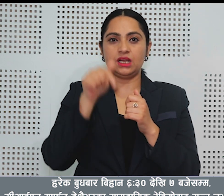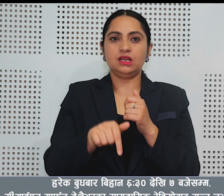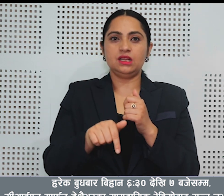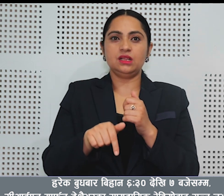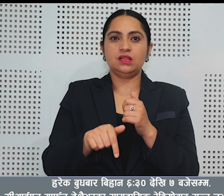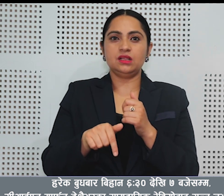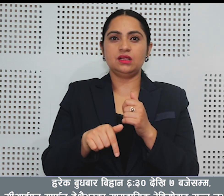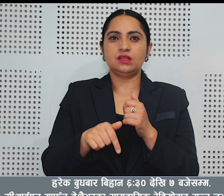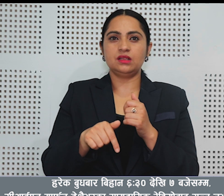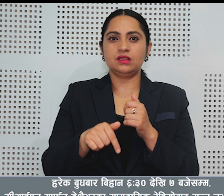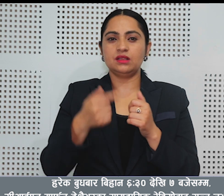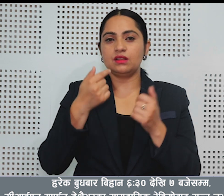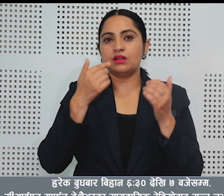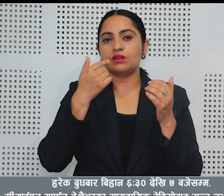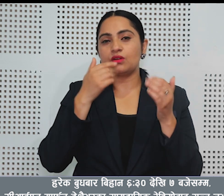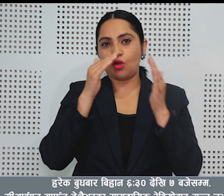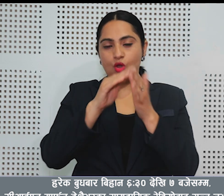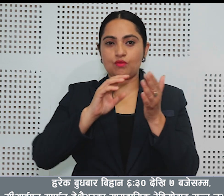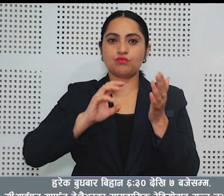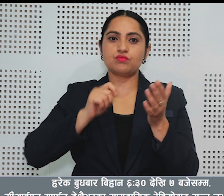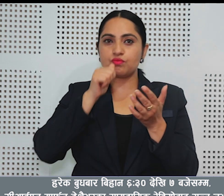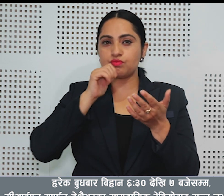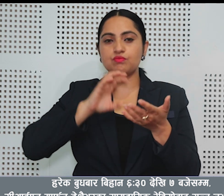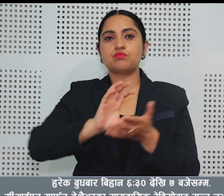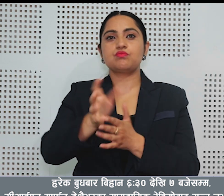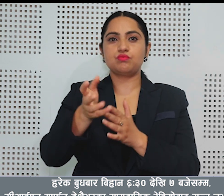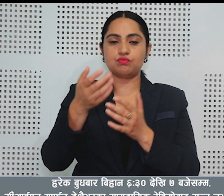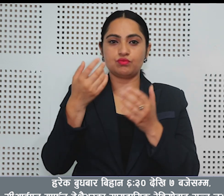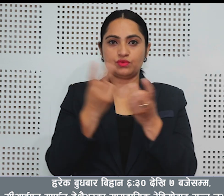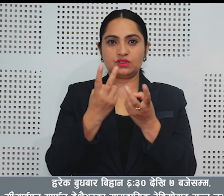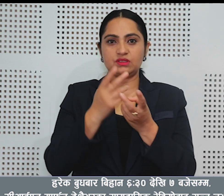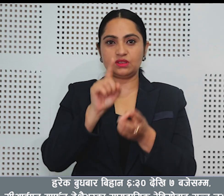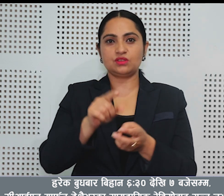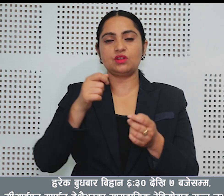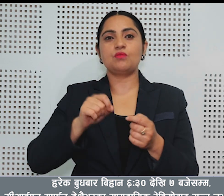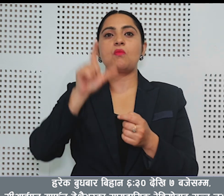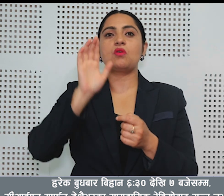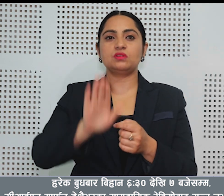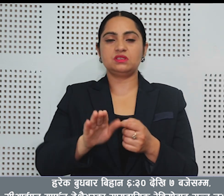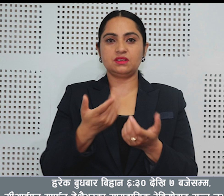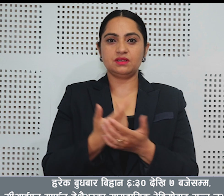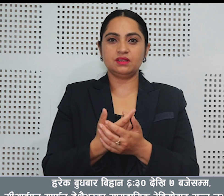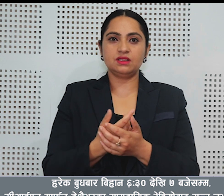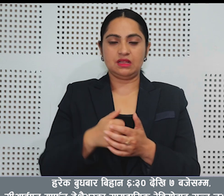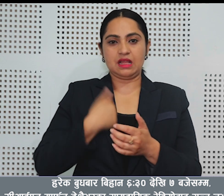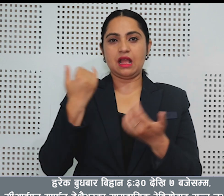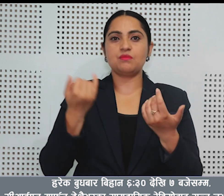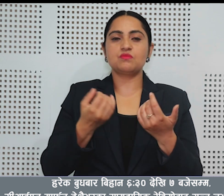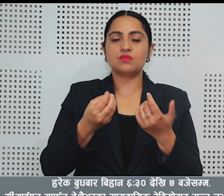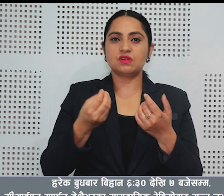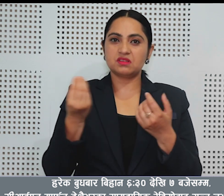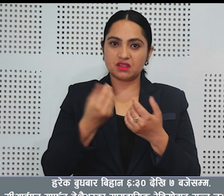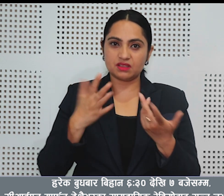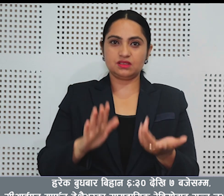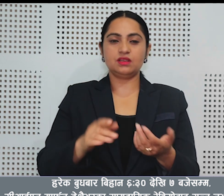अहिले अब घरै लैदिनुला केही छैन, पारामा बसे अचलको महँगाइ छ यस्तो। आफ्नो उपाय केही छैन, न